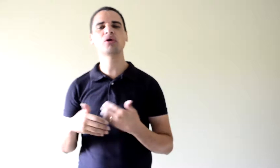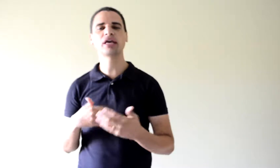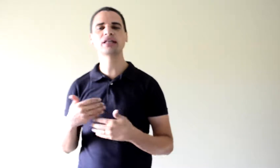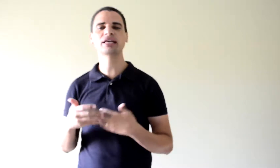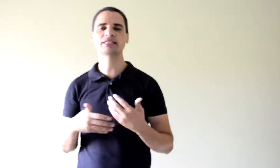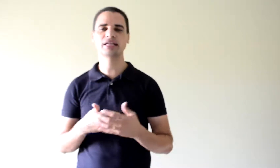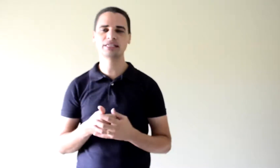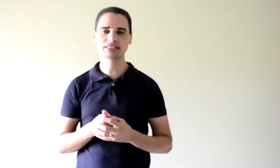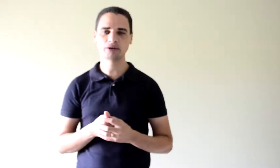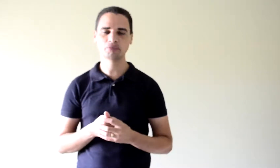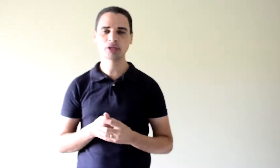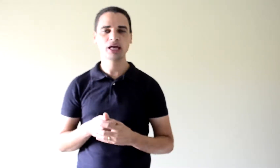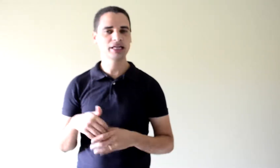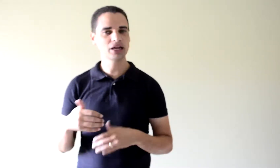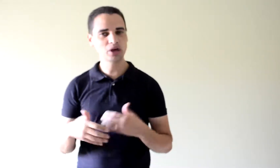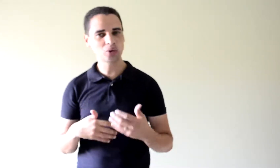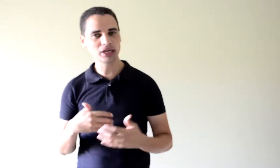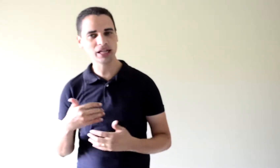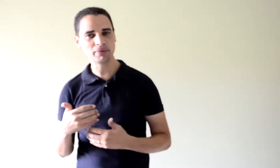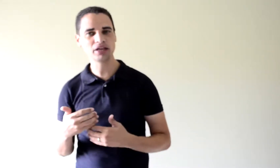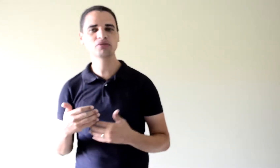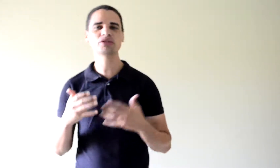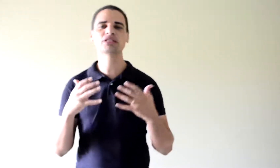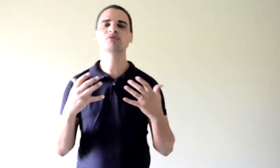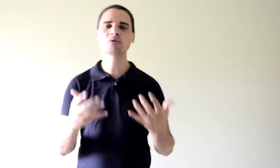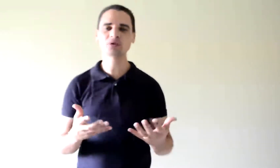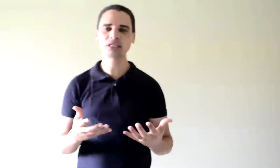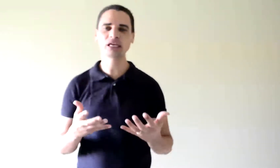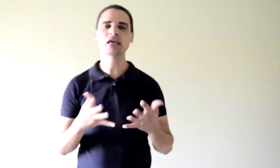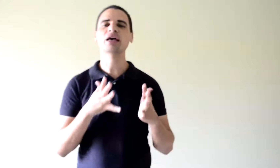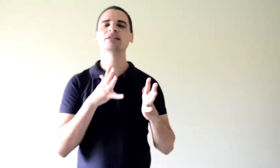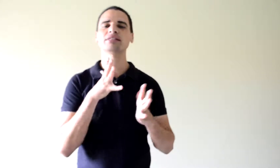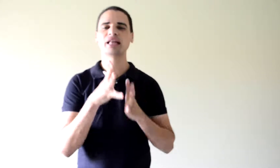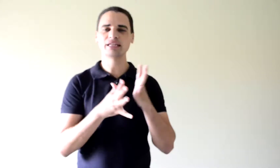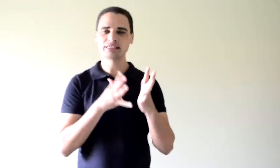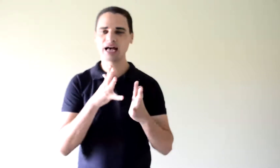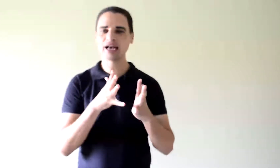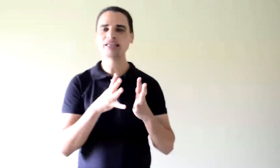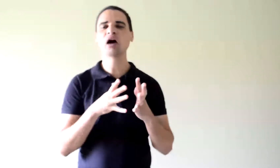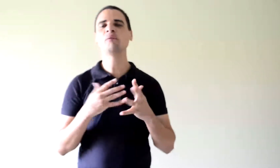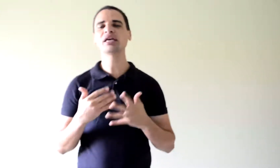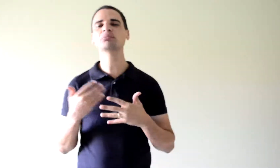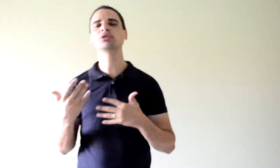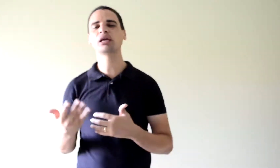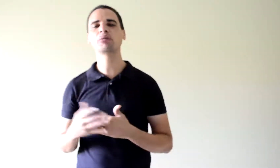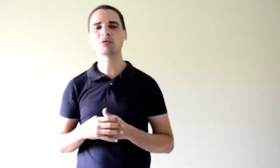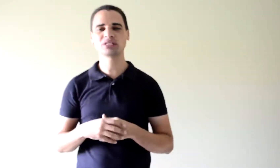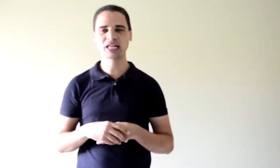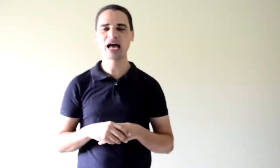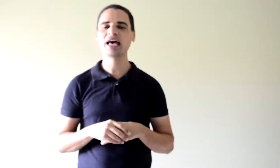decorrer da sinalização. Claro que com treinamento vocês vão conseguir sinalizar e ao mesmo tempo mostrar